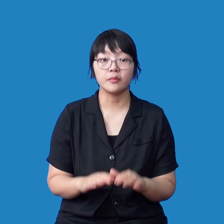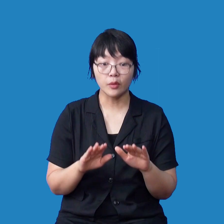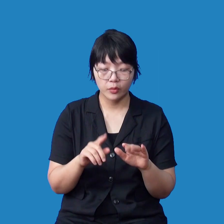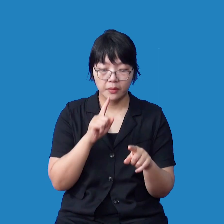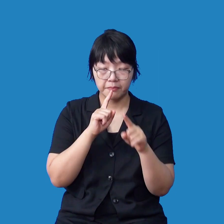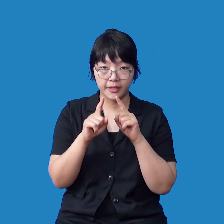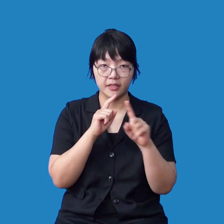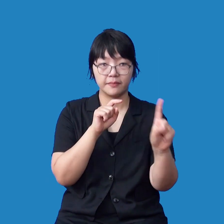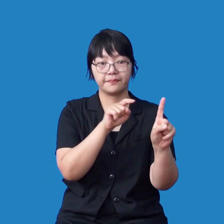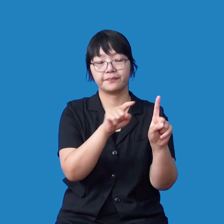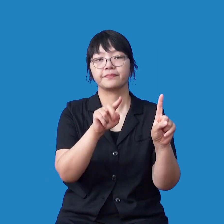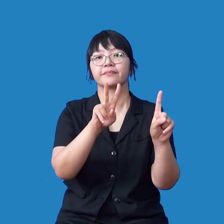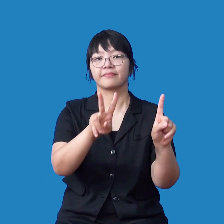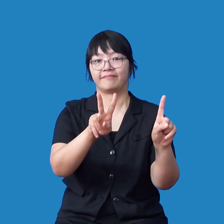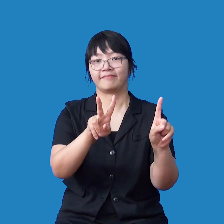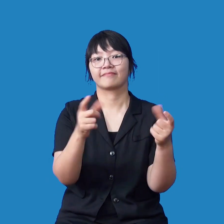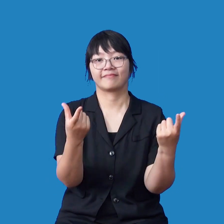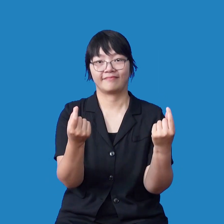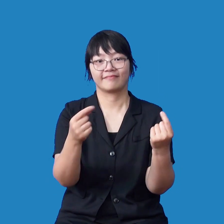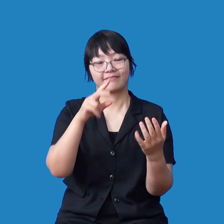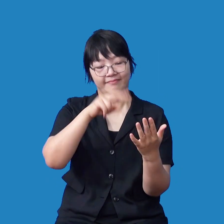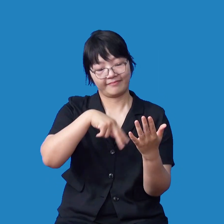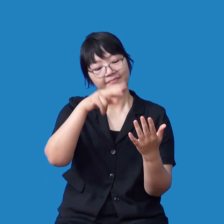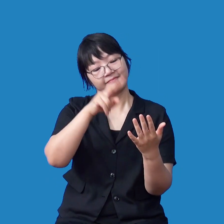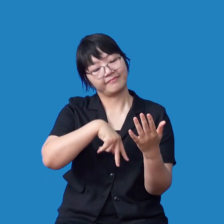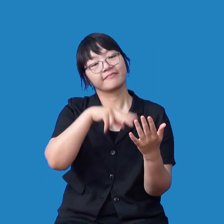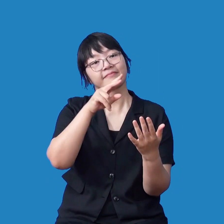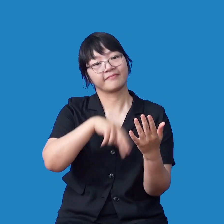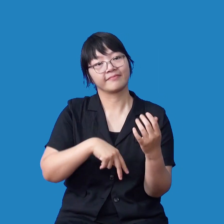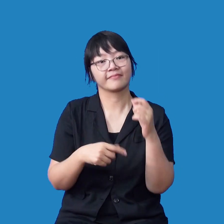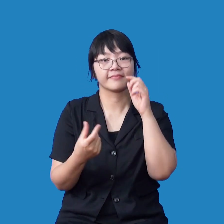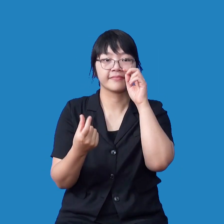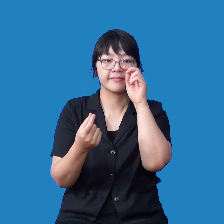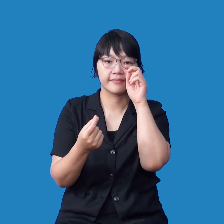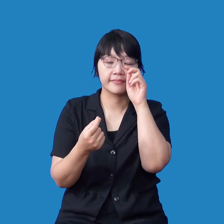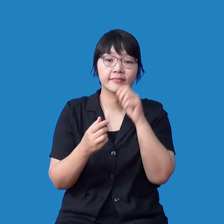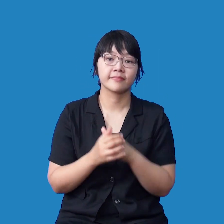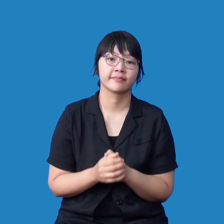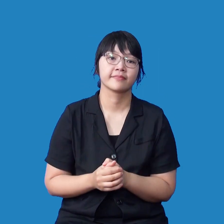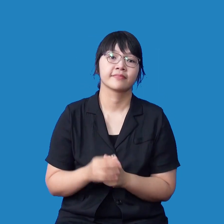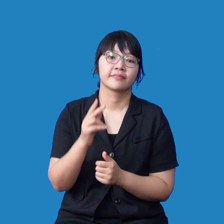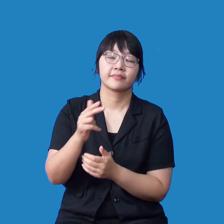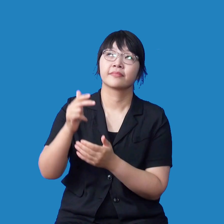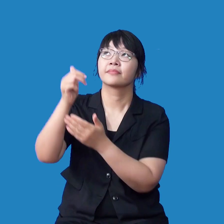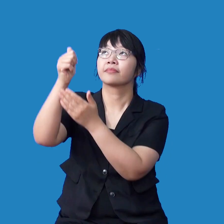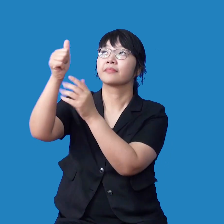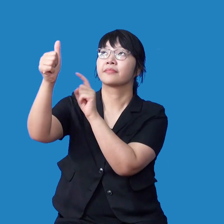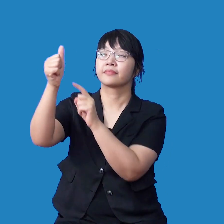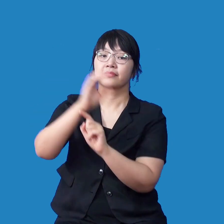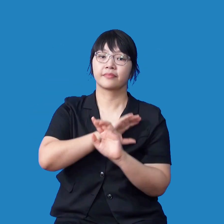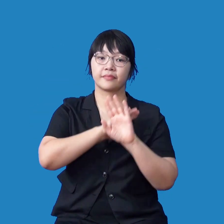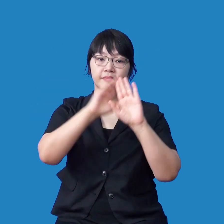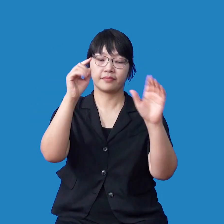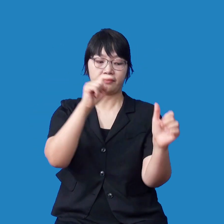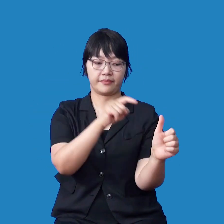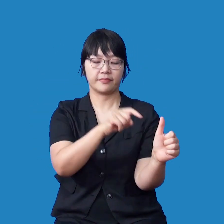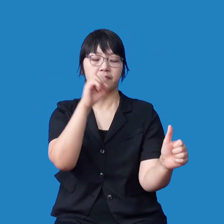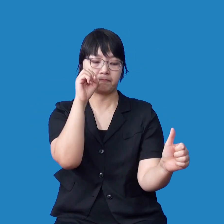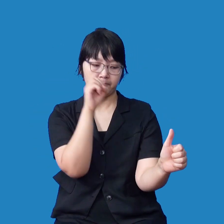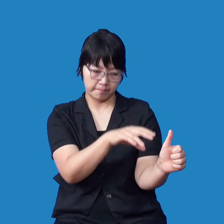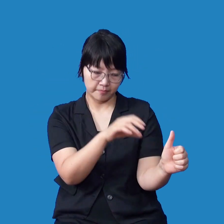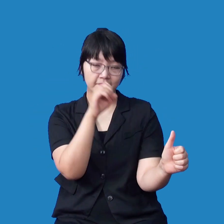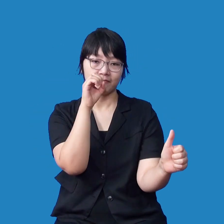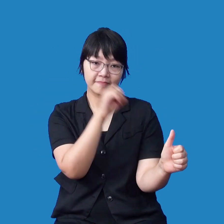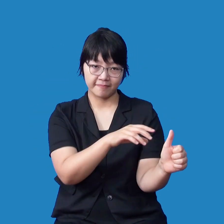본문의 1절과 2절의 말씀을 함께 같이 읽도록 하겠습니다. 같이 읽습니다. 시작. 여호와께서